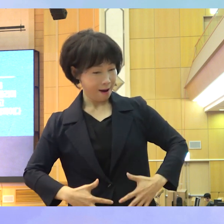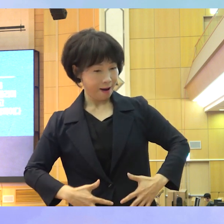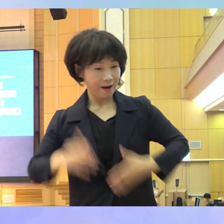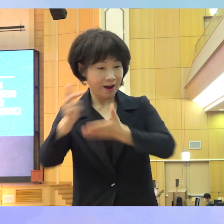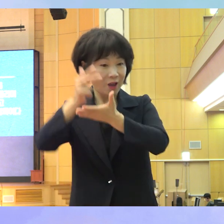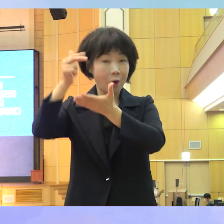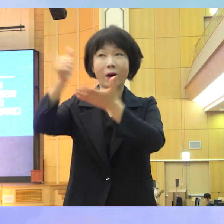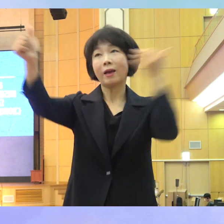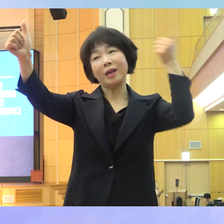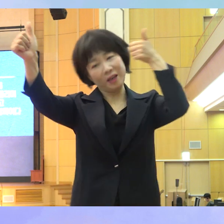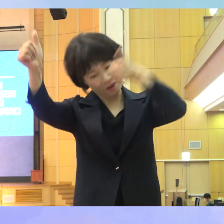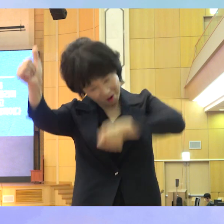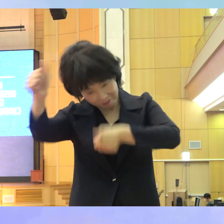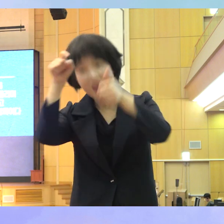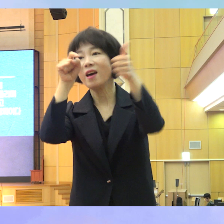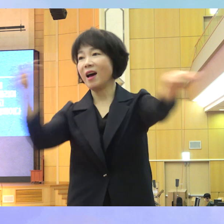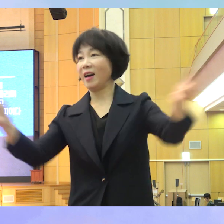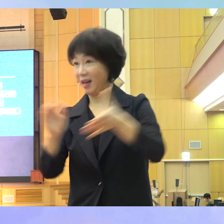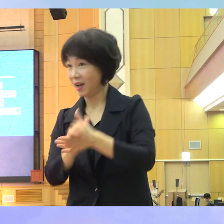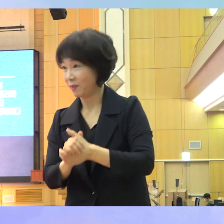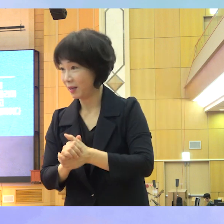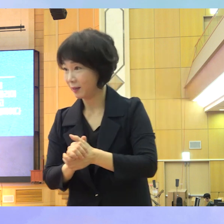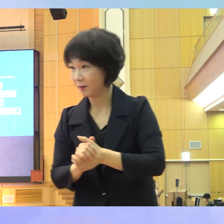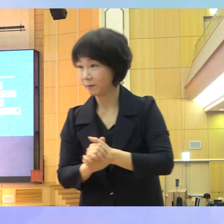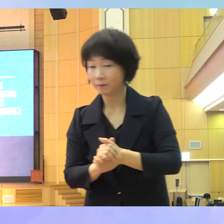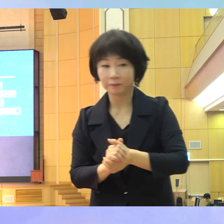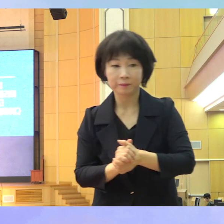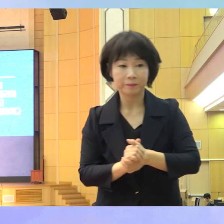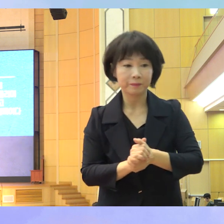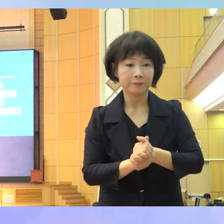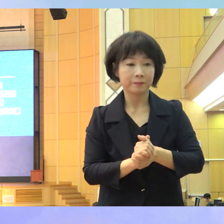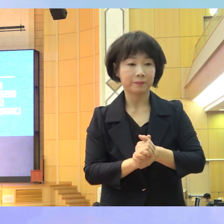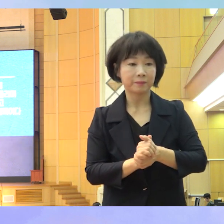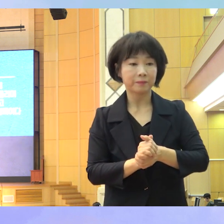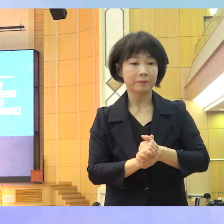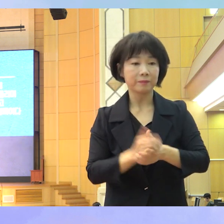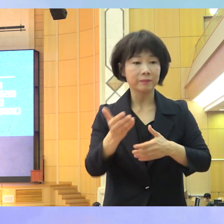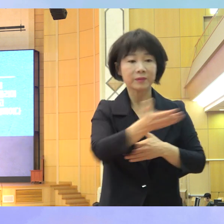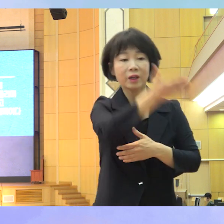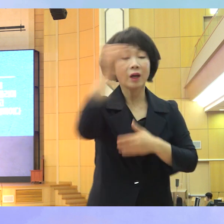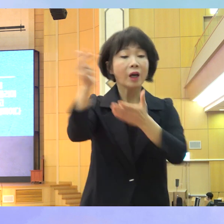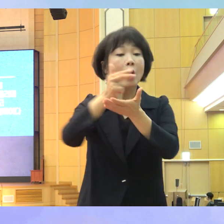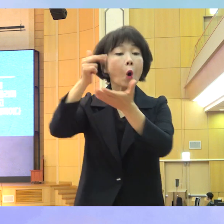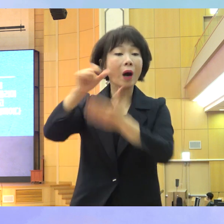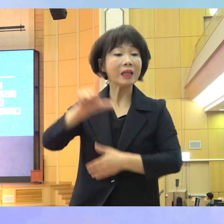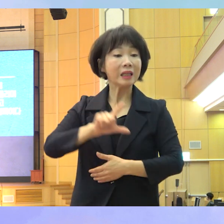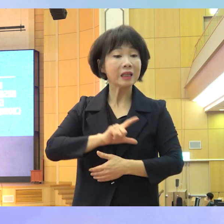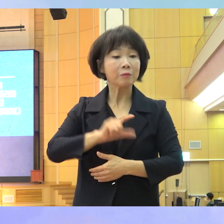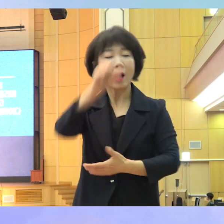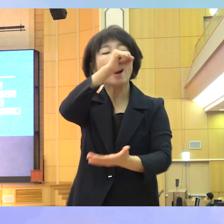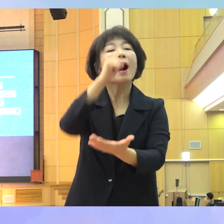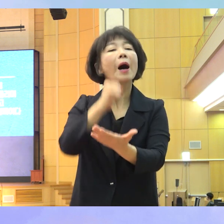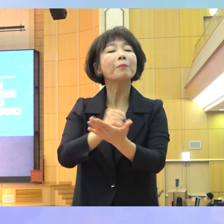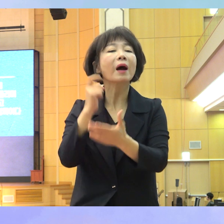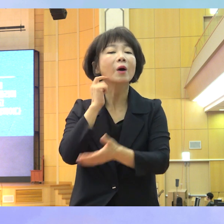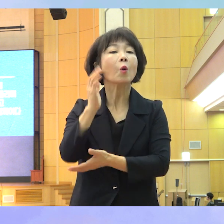경배할지어다. 여러분, 그래서요, 성화는요, 풀어서 얘기하면 거룩함이에요.